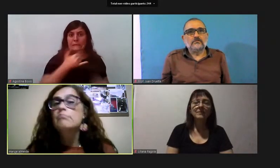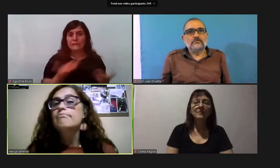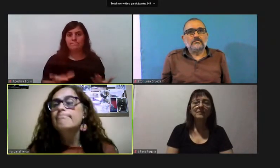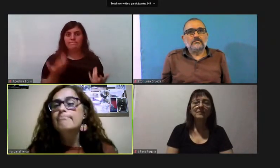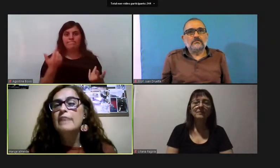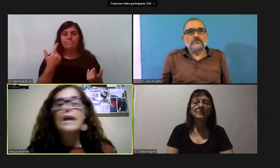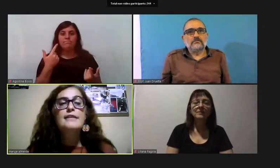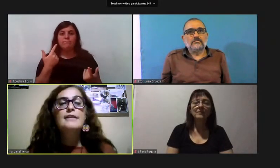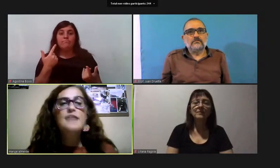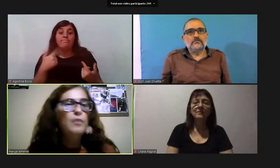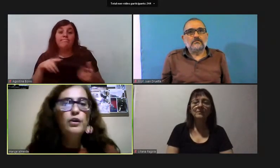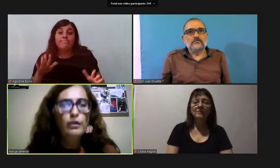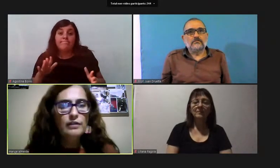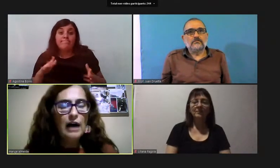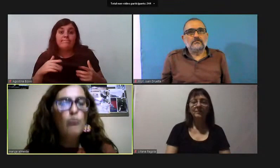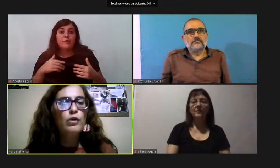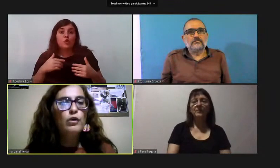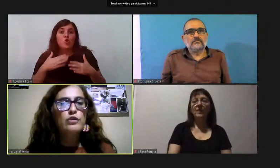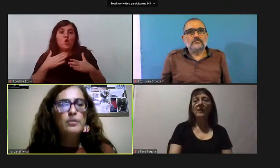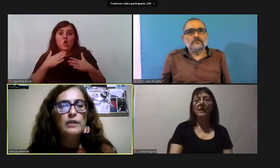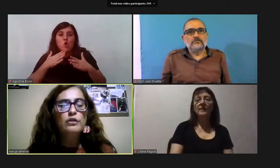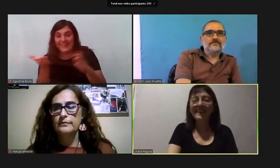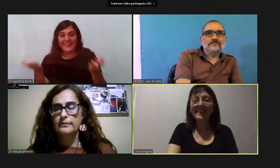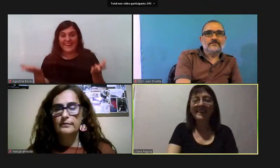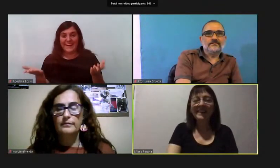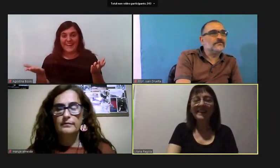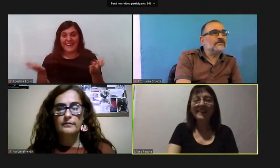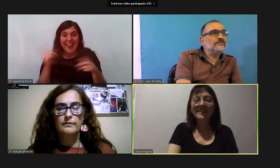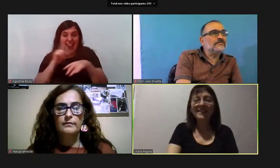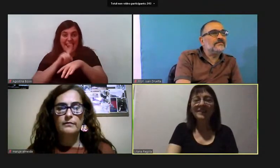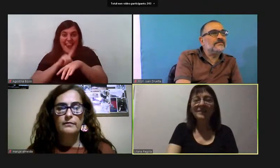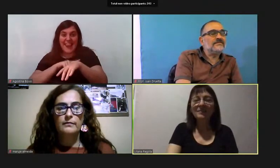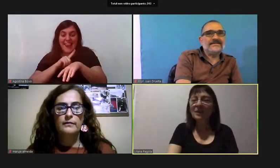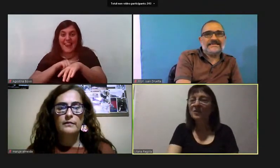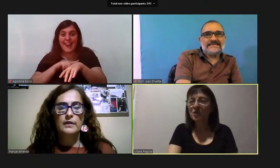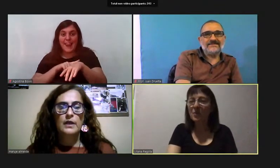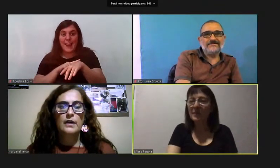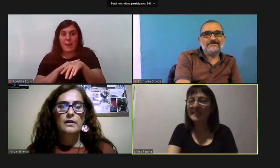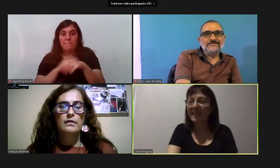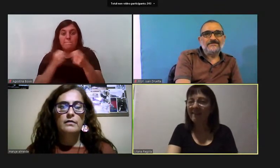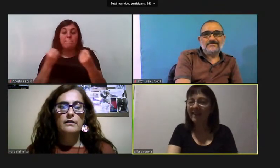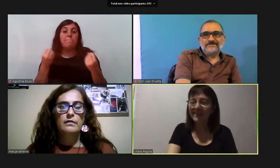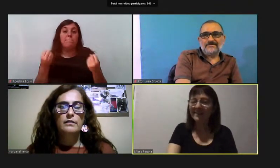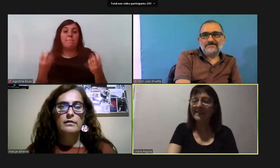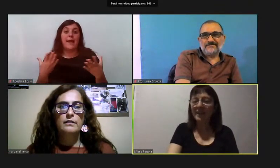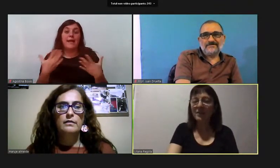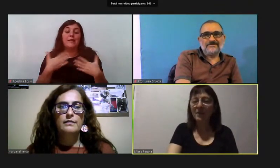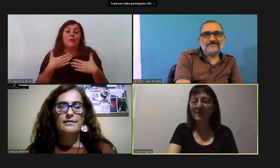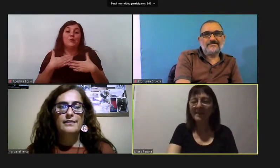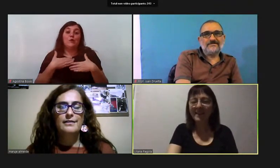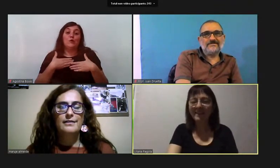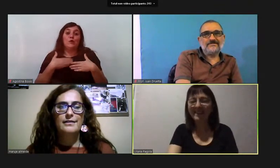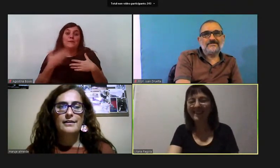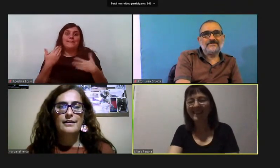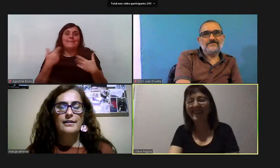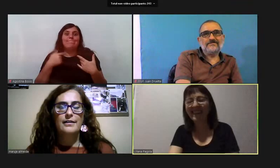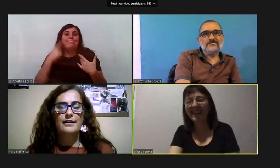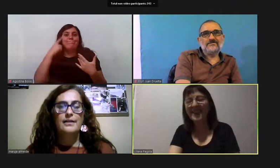caso, lancémonos a un conocimiento. Bueno, yo sospechaba que esto iba a